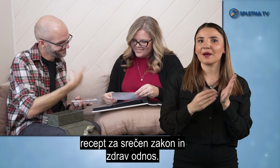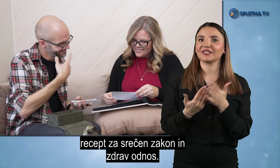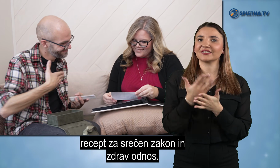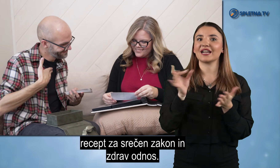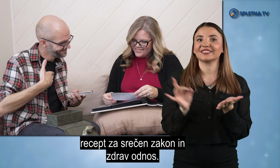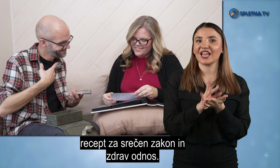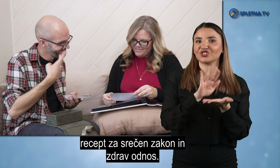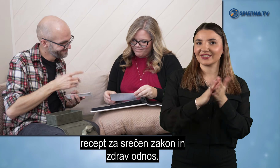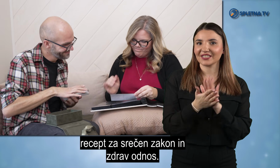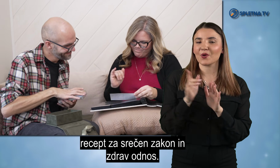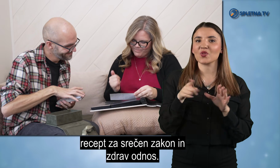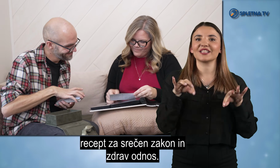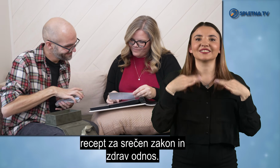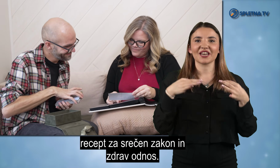zdrav odnos.